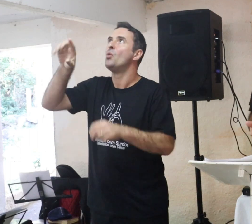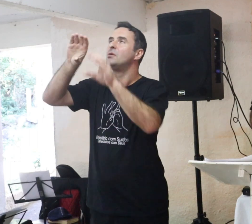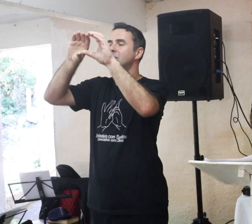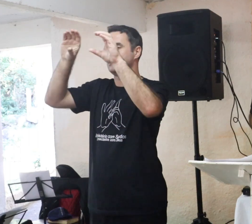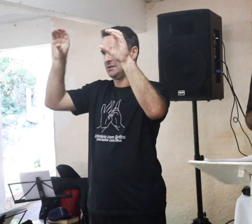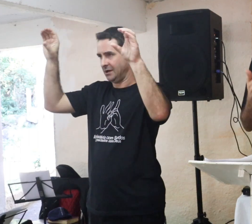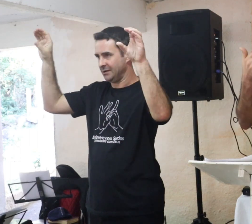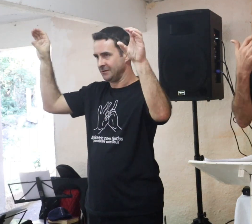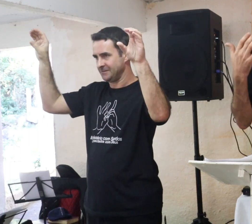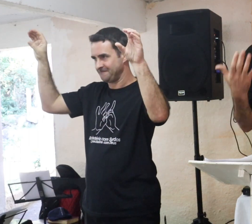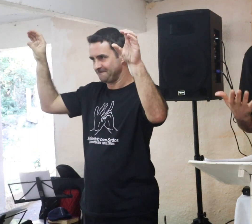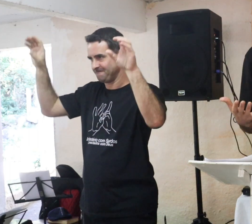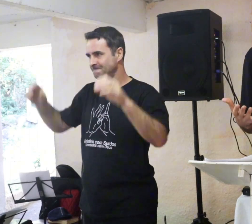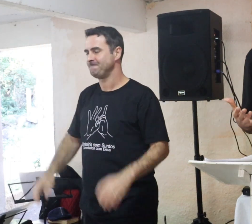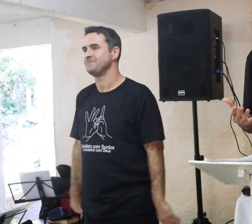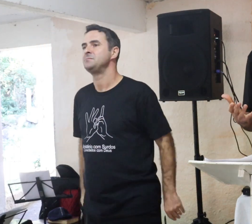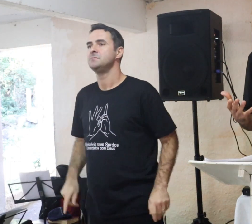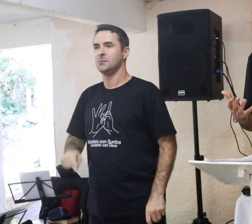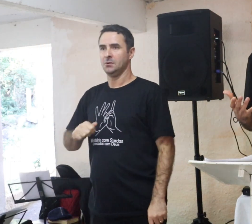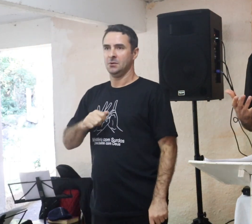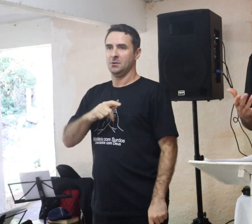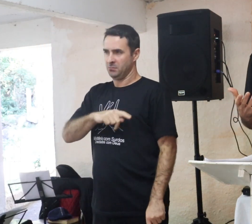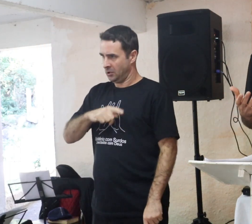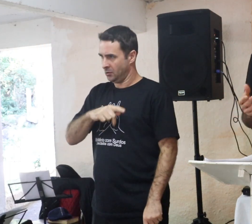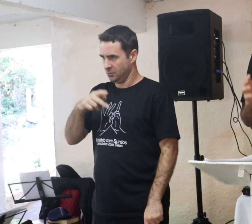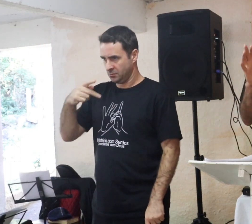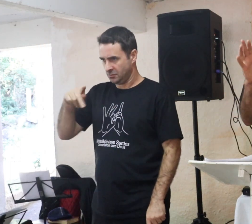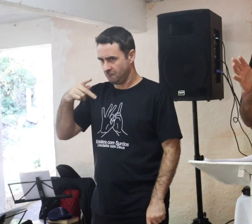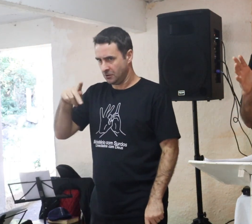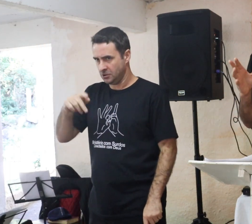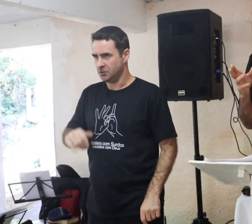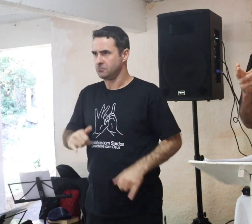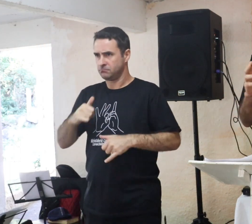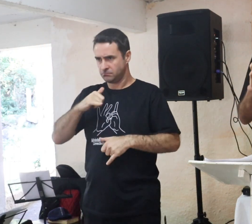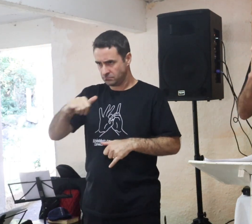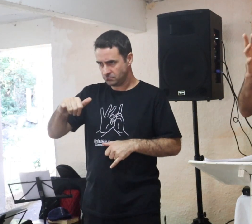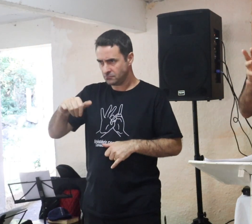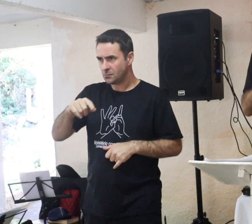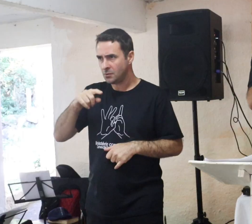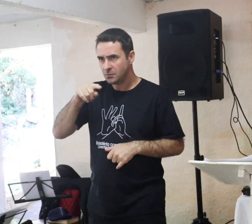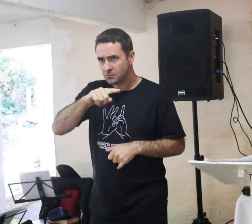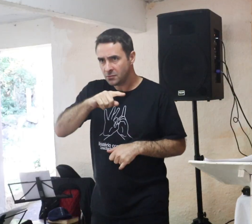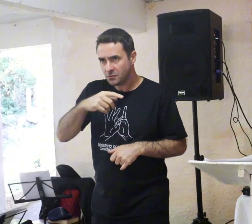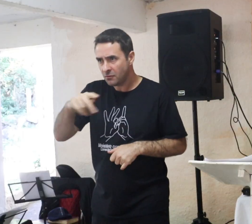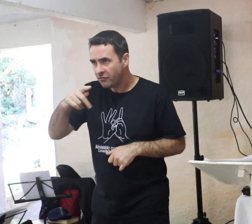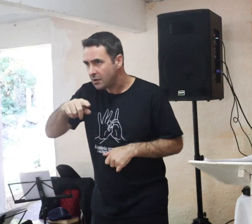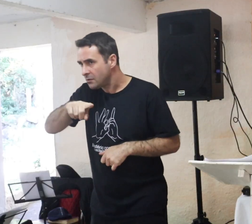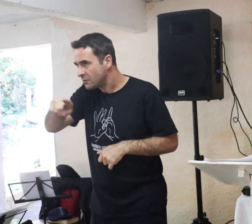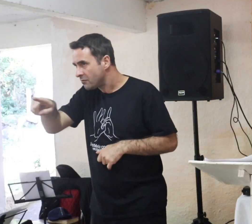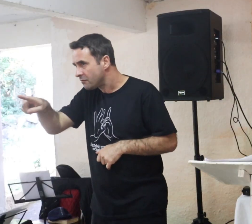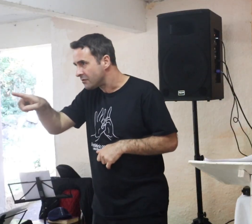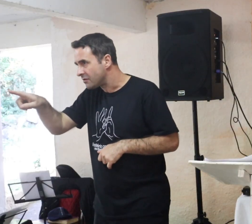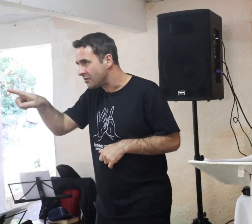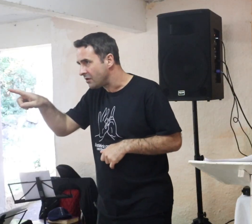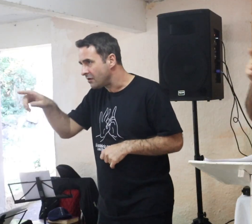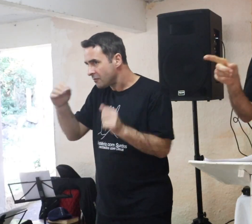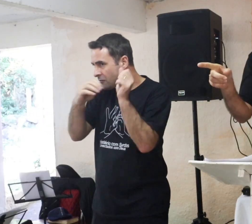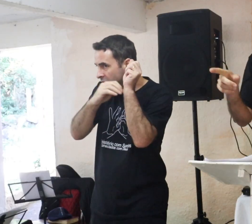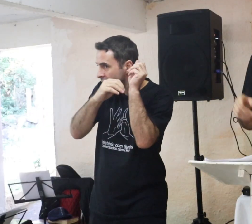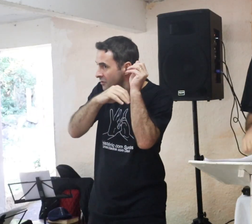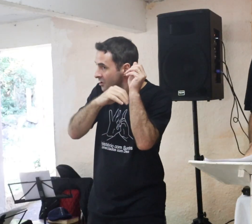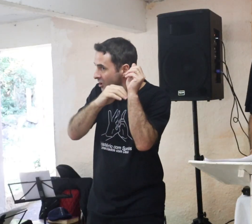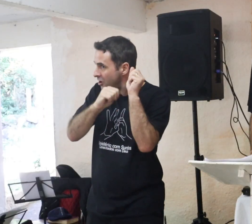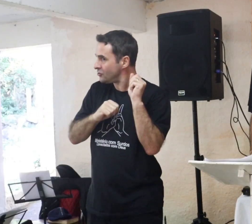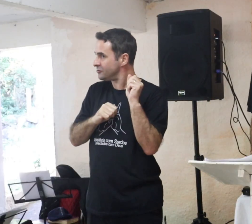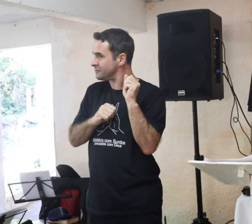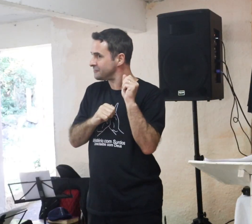lhes digo um mistério. As crianças gostam disso, né? Você fala mistério, um junior, olha, tem um mistério aqui. Você pode